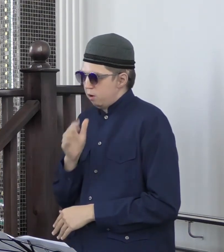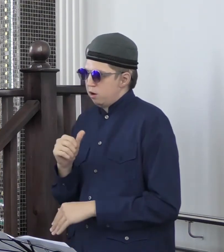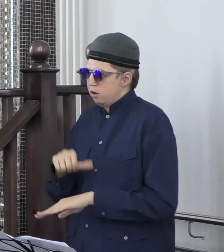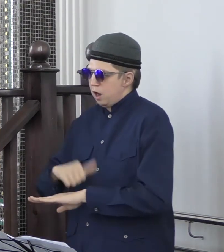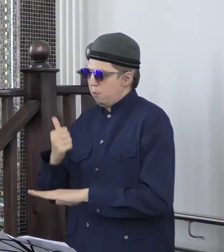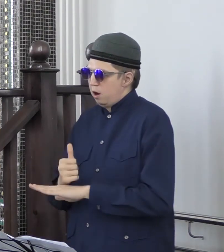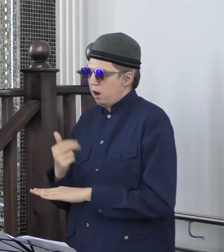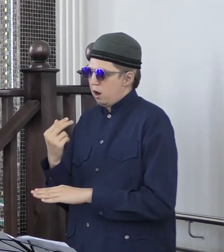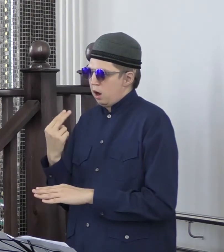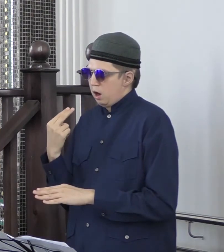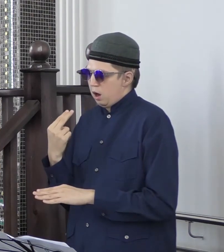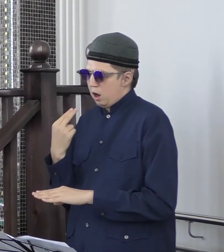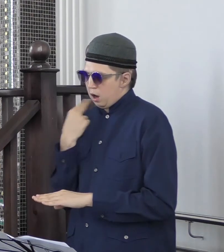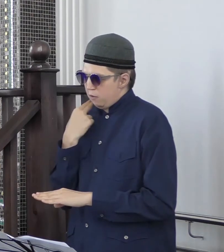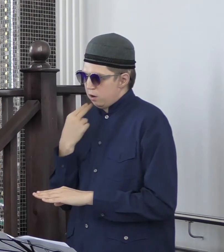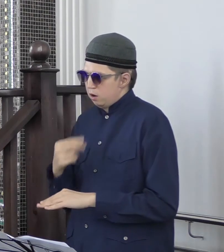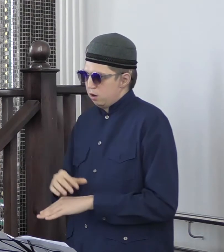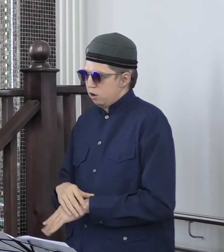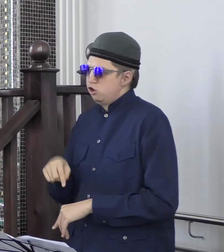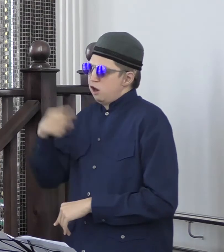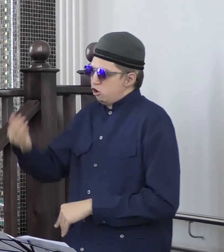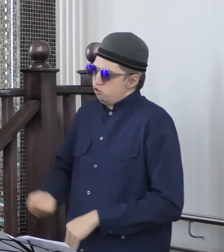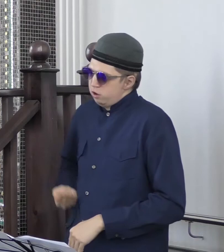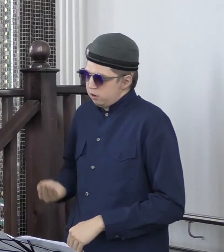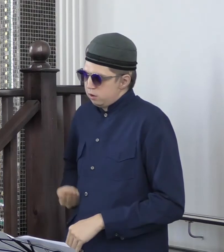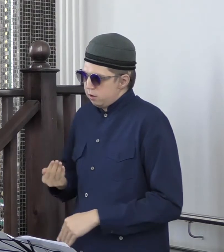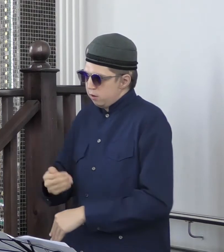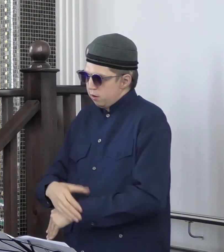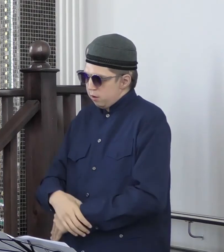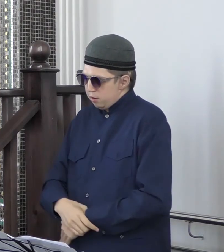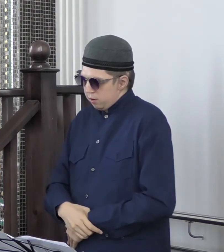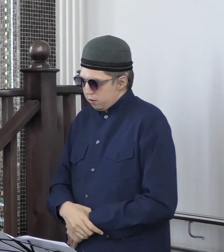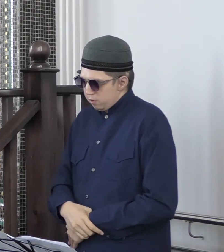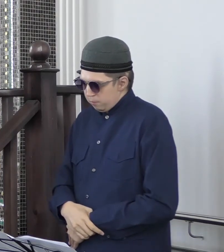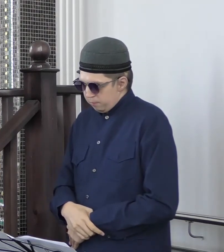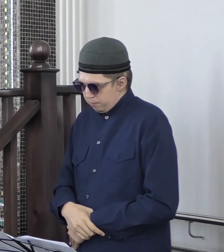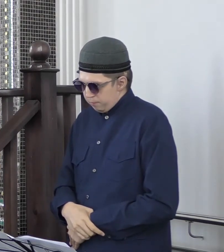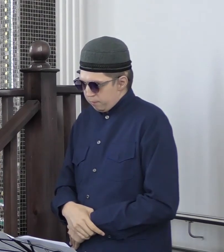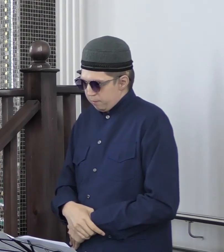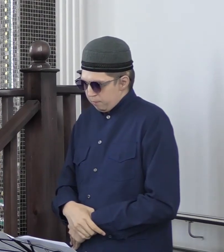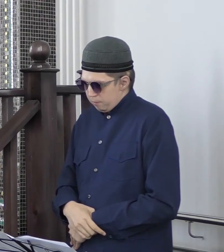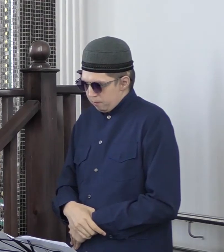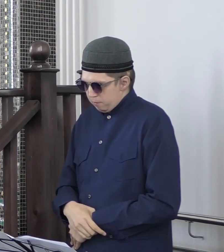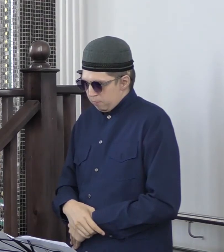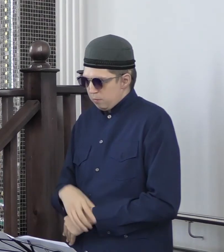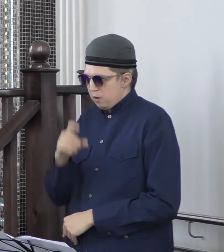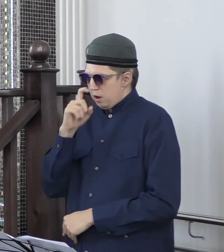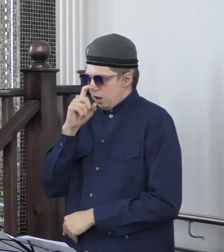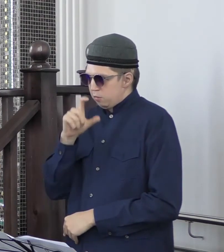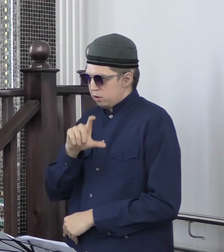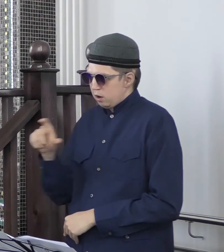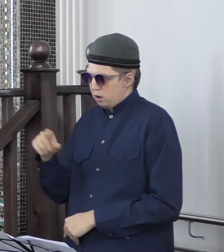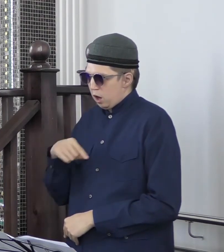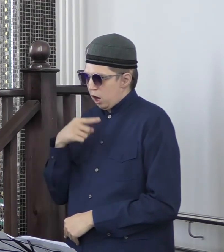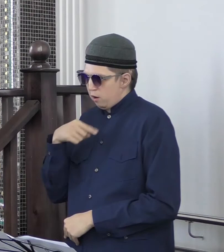главное, ахирата, в следующей жизни. Ваакулю кавли хада, вастагфиру Аллаха аль-гафара ли ва лакум, ва